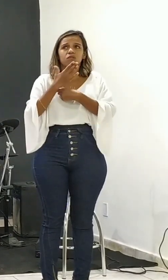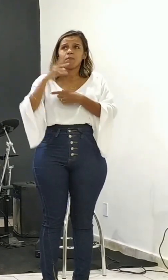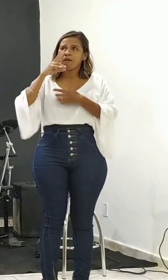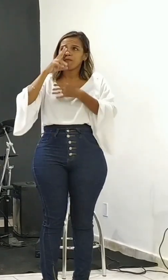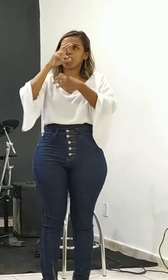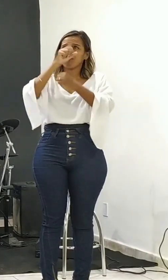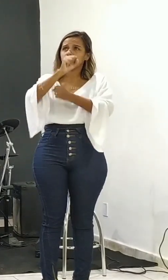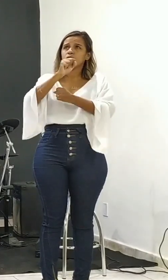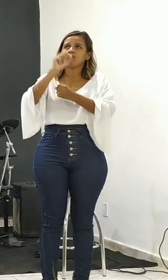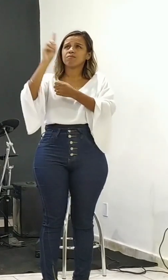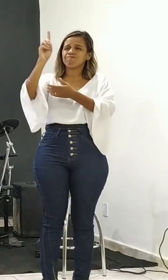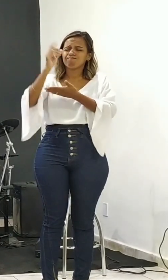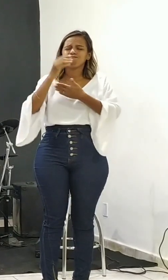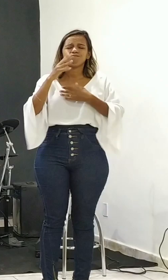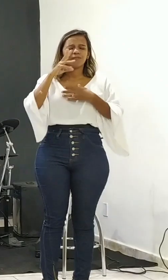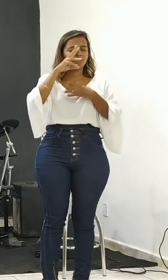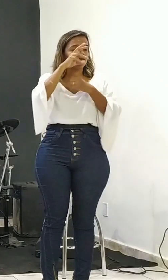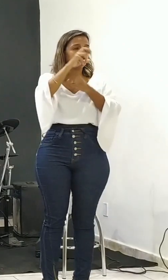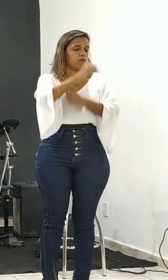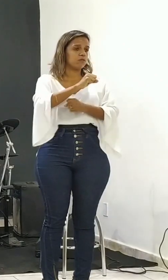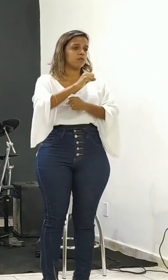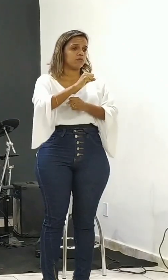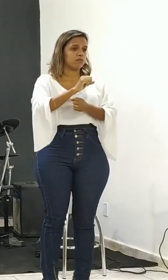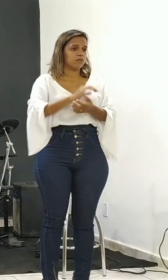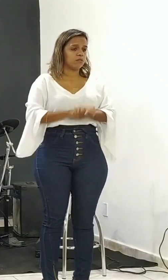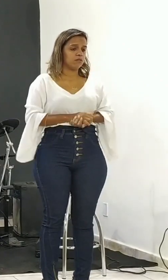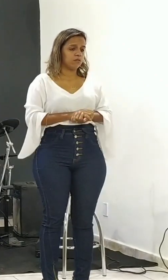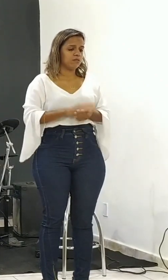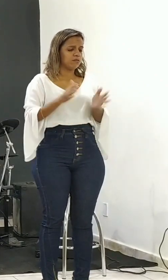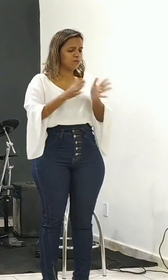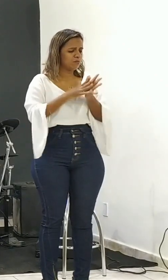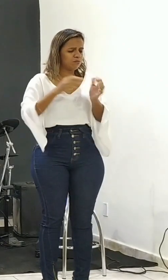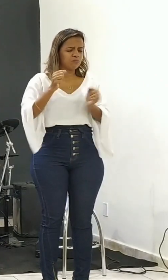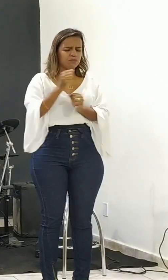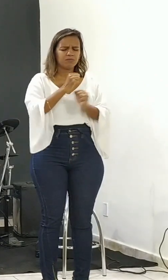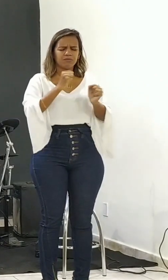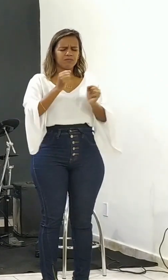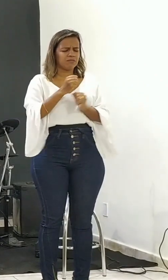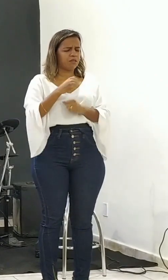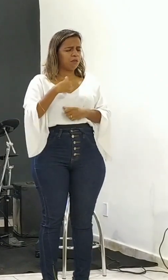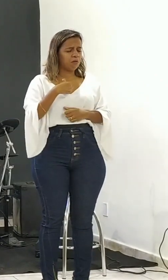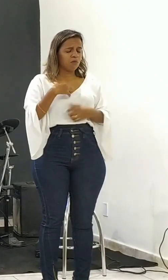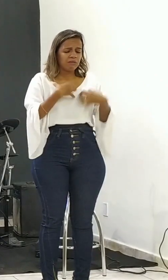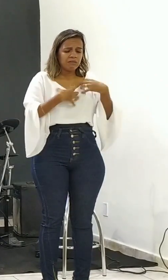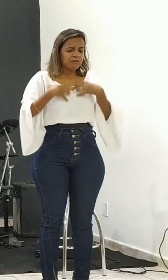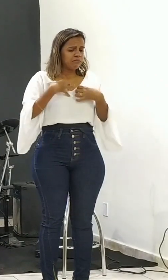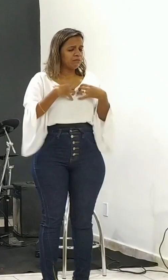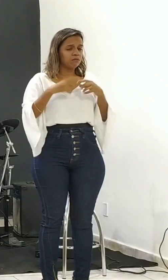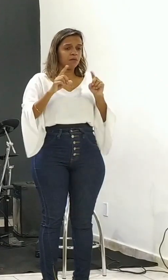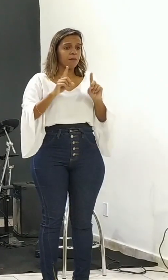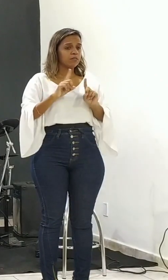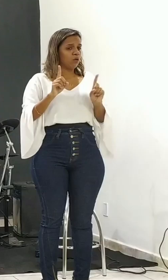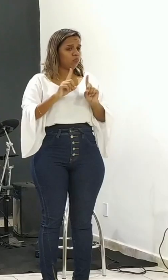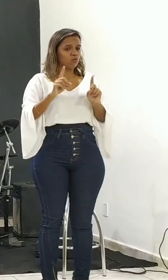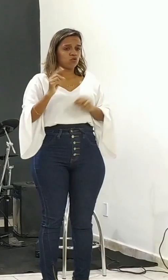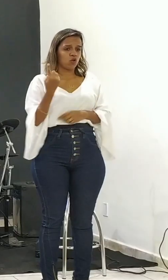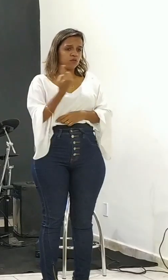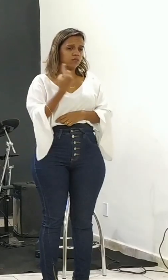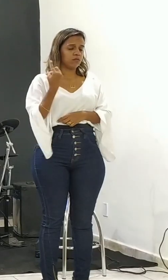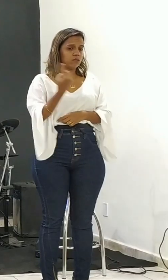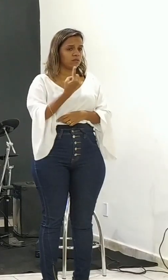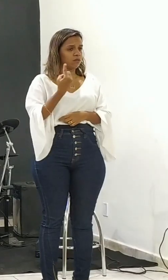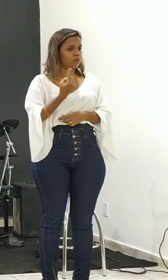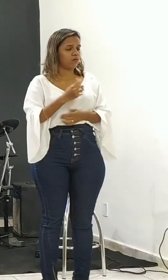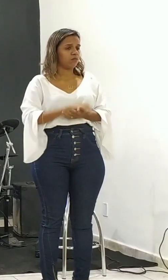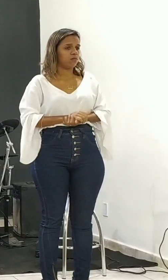minha fortaleza. Aleluia. Aleluia. Eu estou angustiado, mas eu não estou sozinho. Glória a Deus.